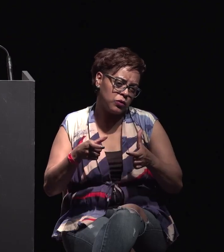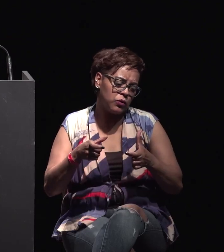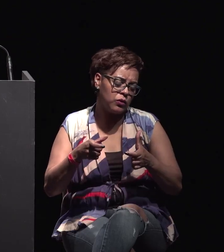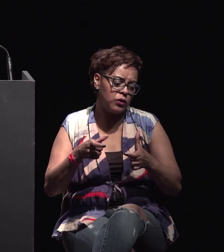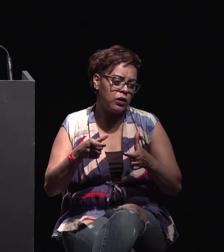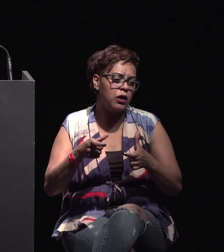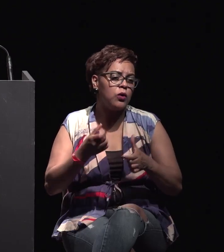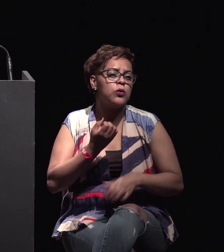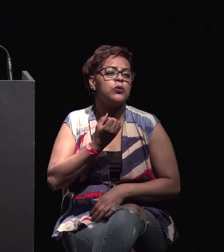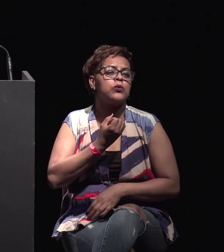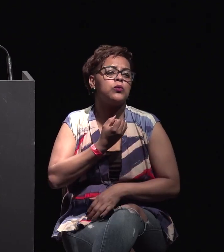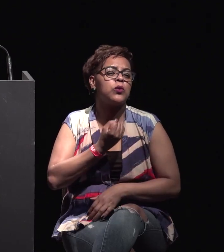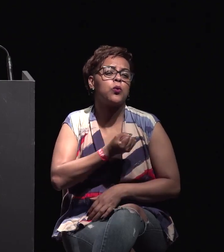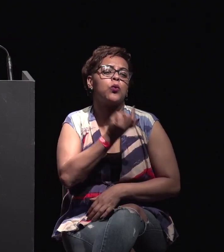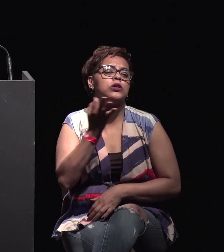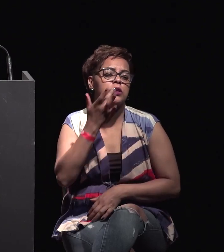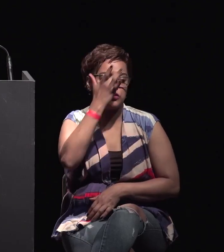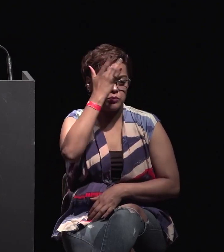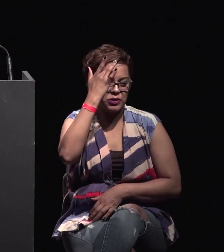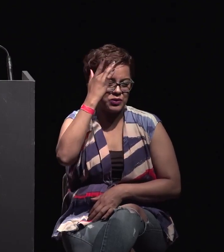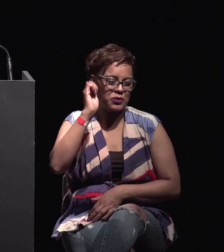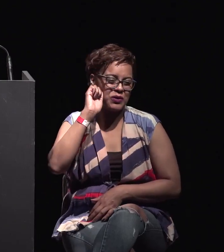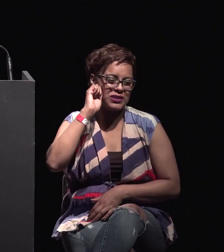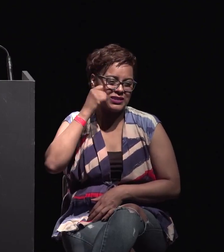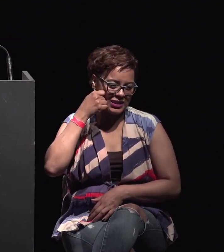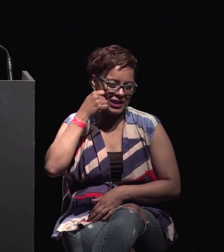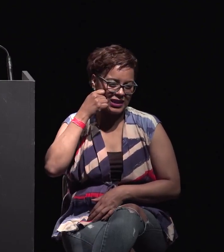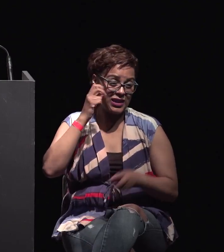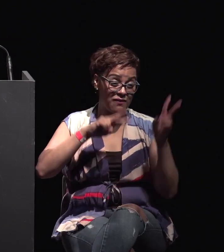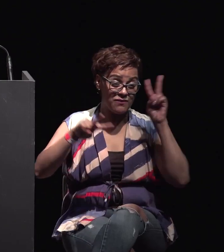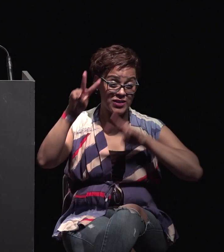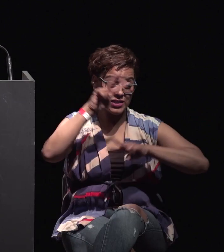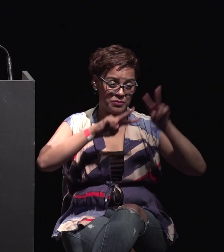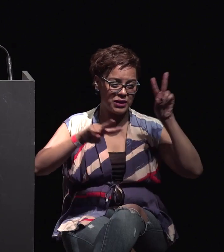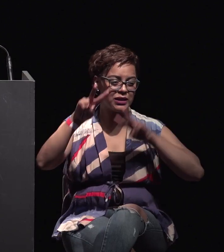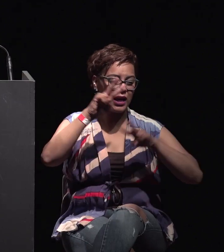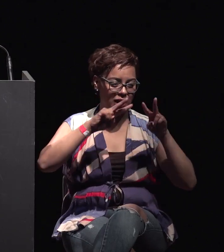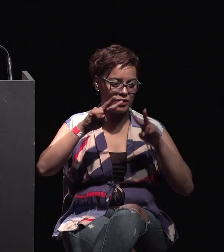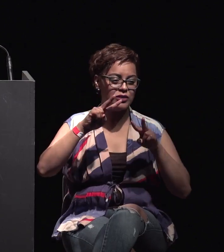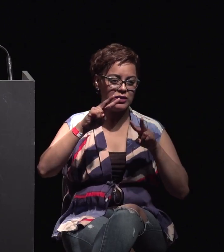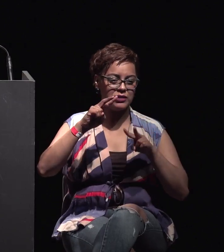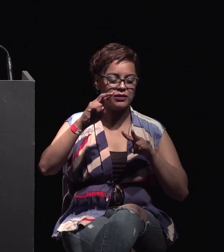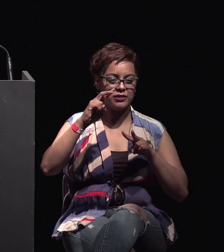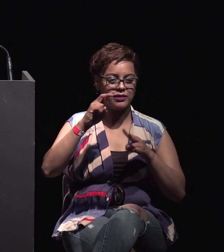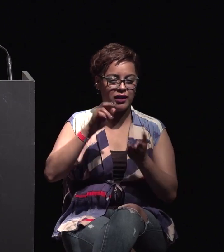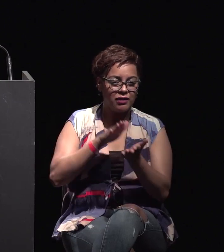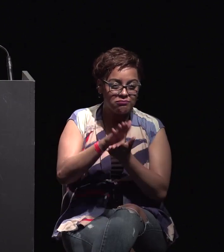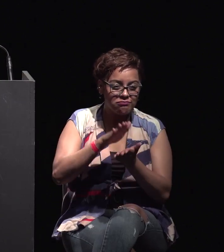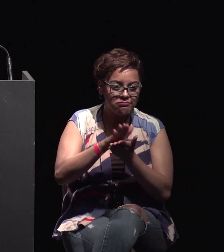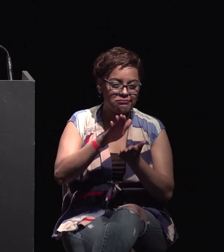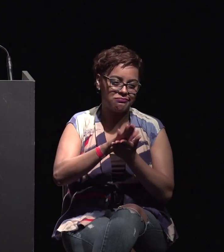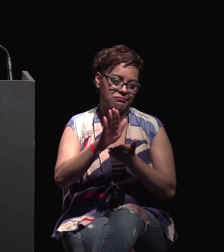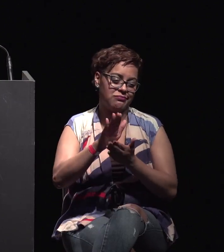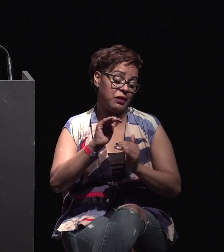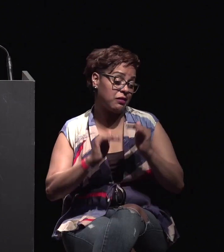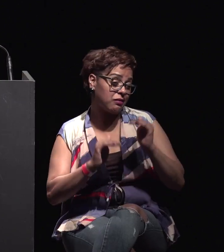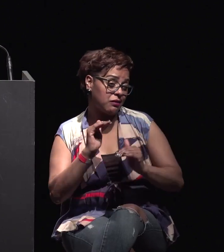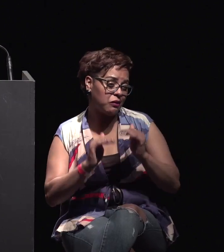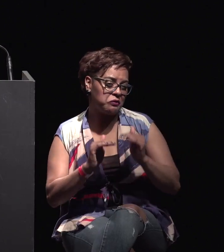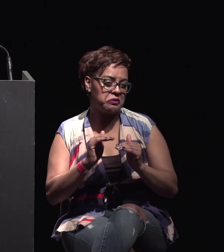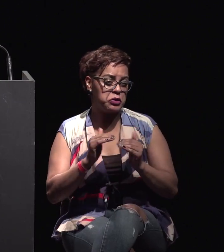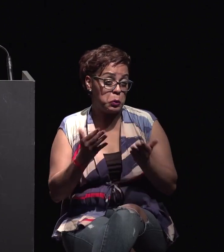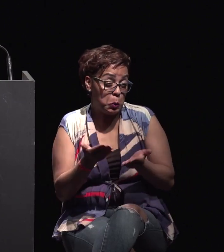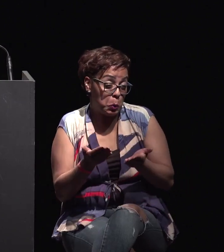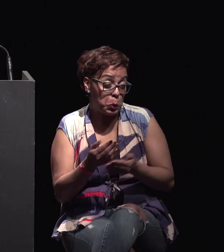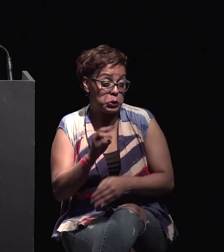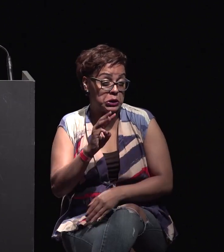de escritoras negras que têm visibilidade nesse cenário. Talvez tenhamos umas